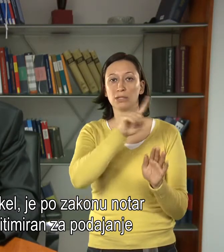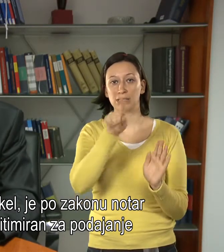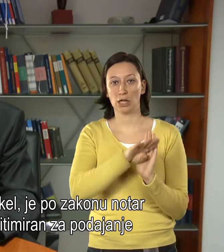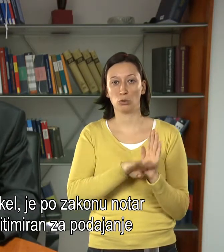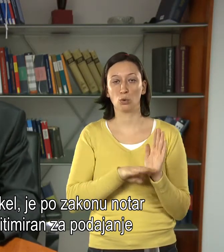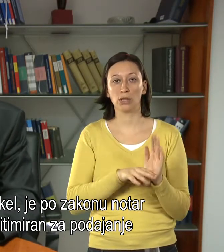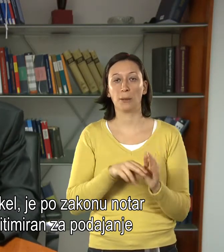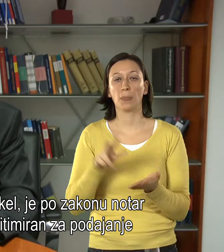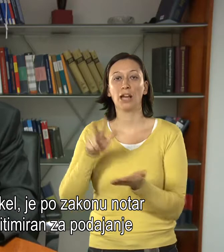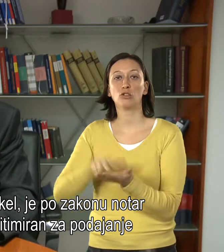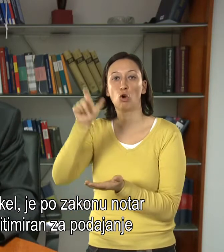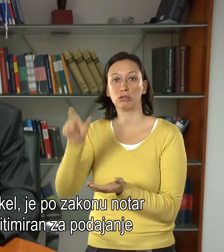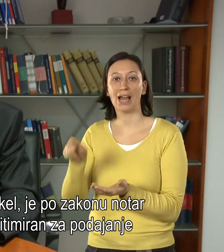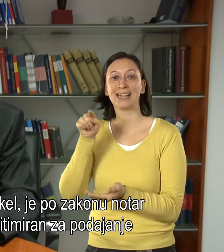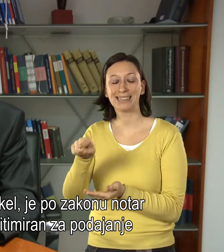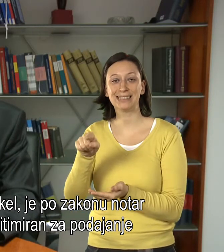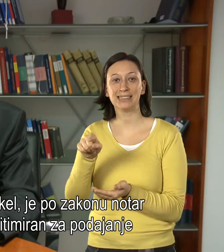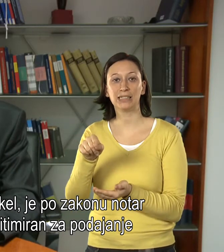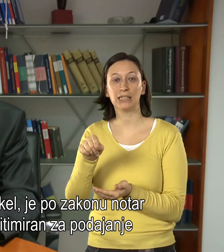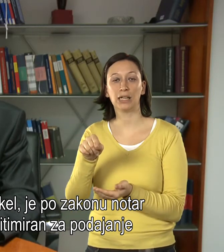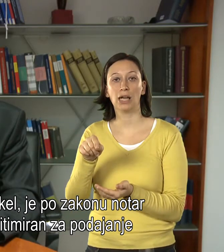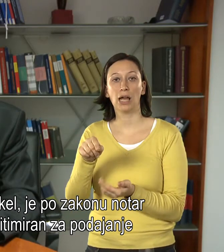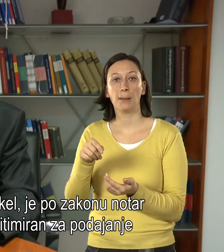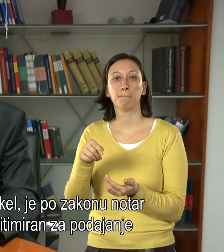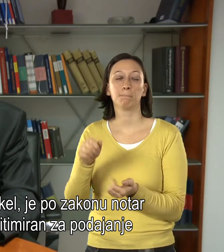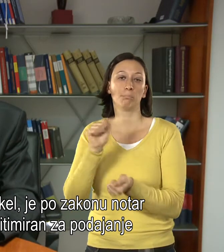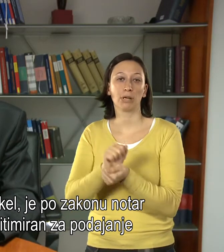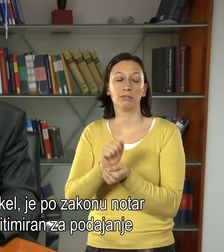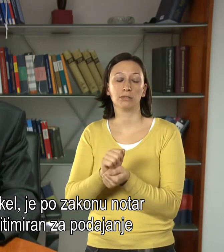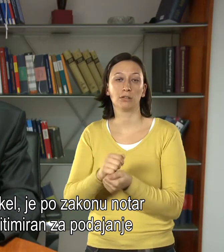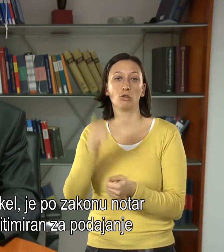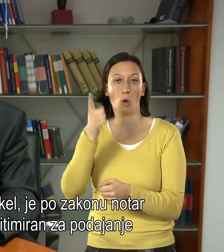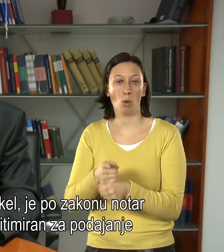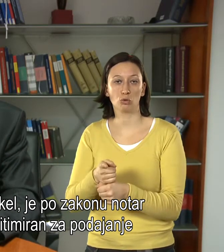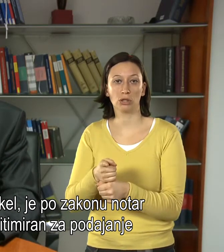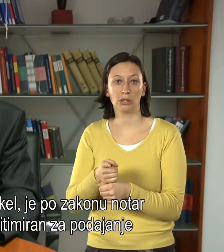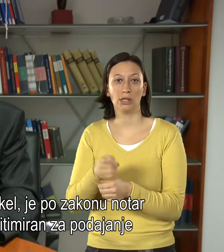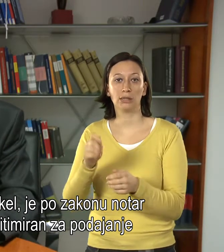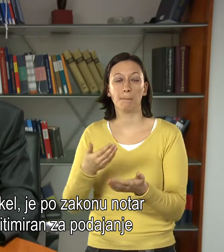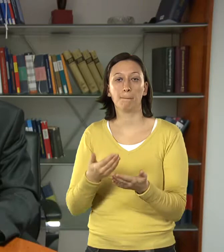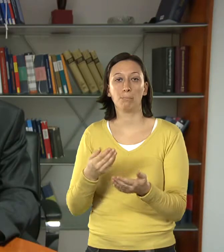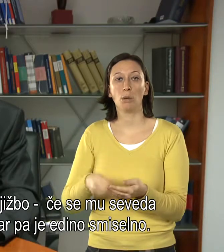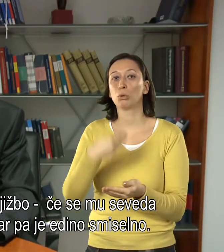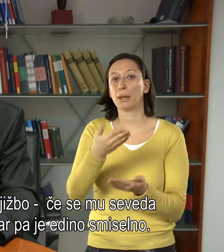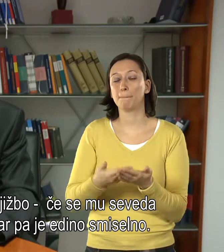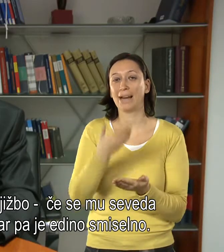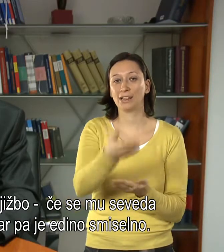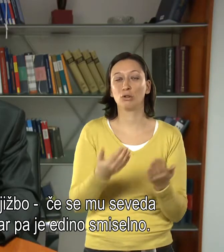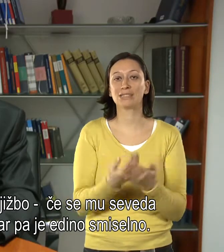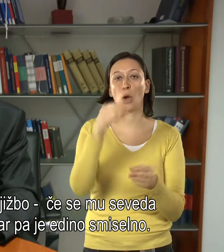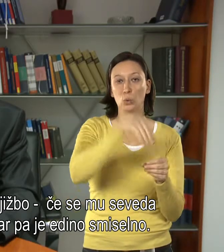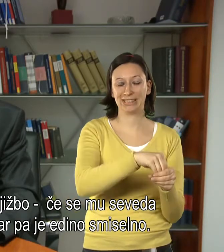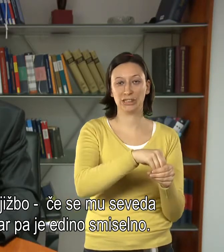je notar tisti, ki je legitimiran za podajanje predloga za